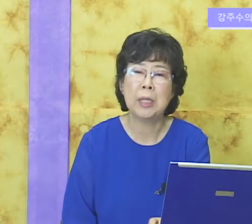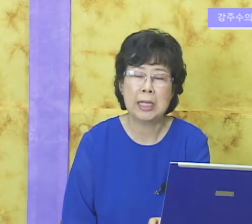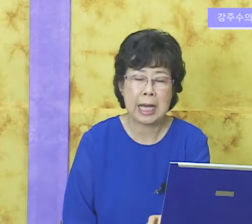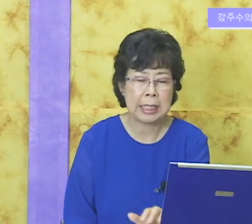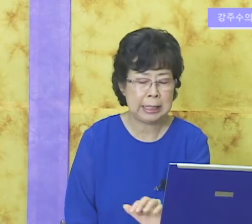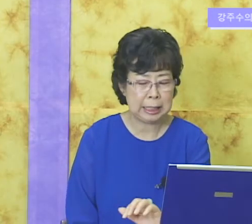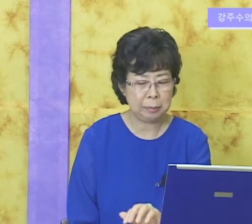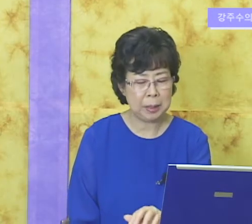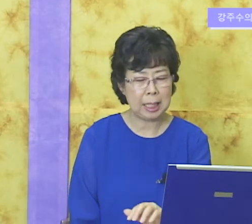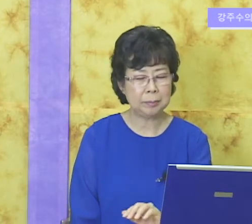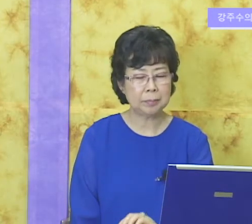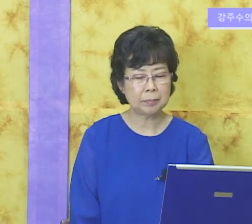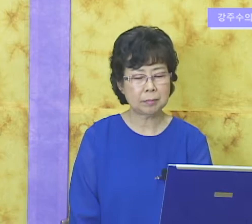소리에 대한 인식입니다.